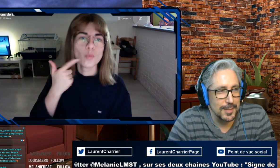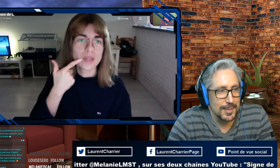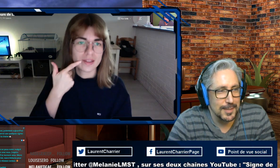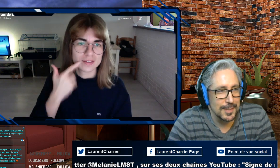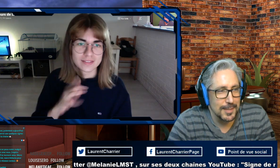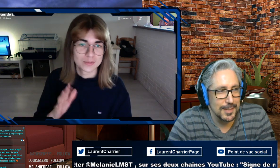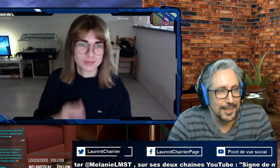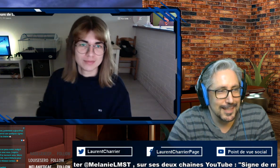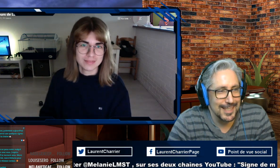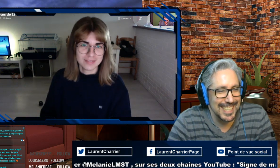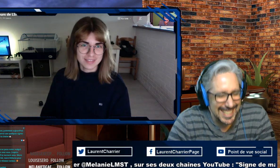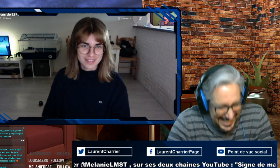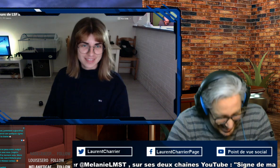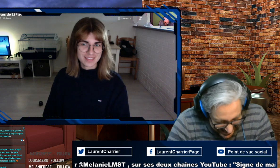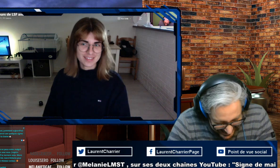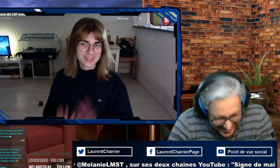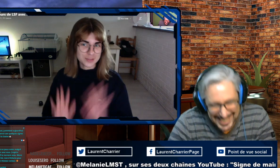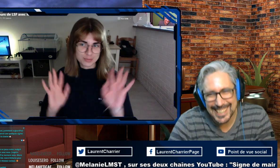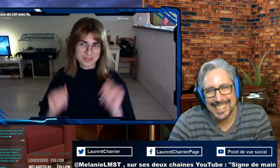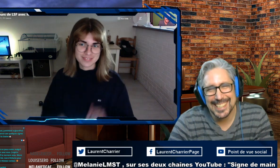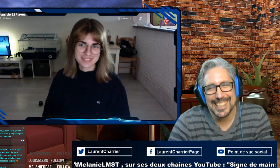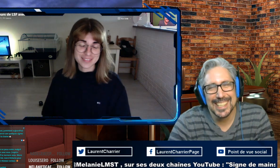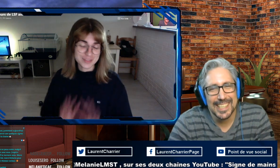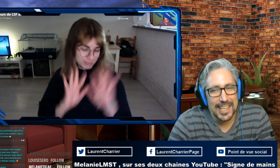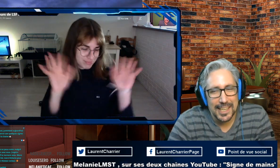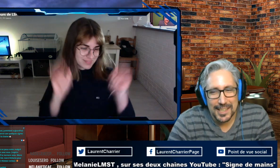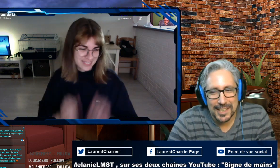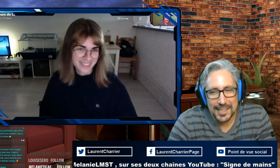Et Voilà. oui, tout de suite.